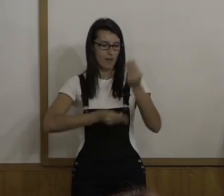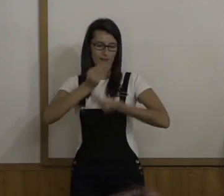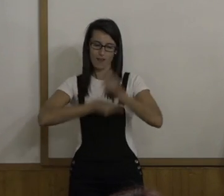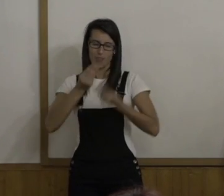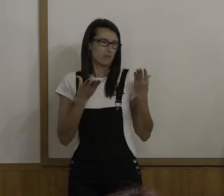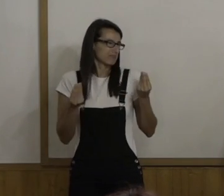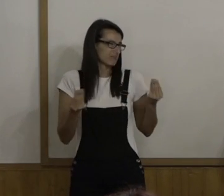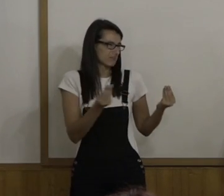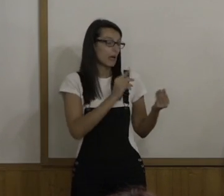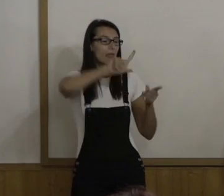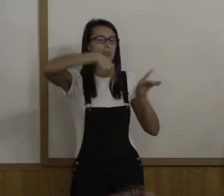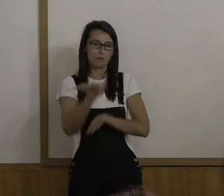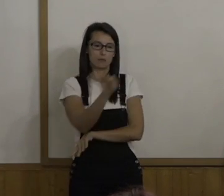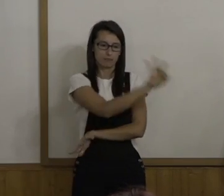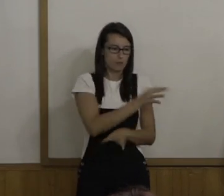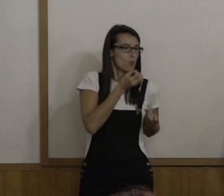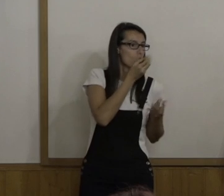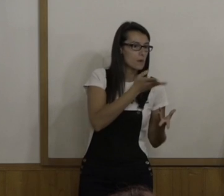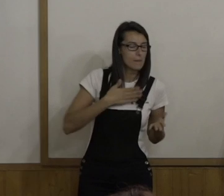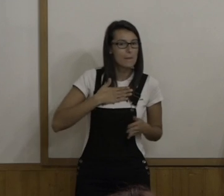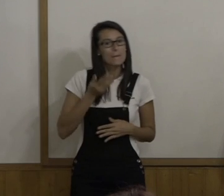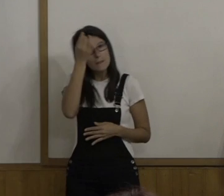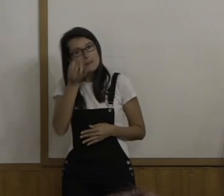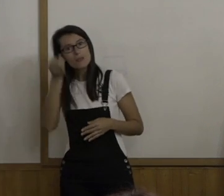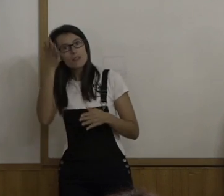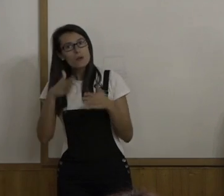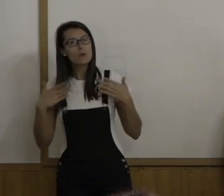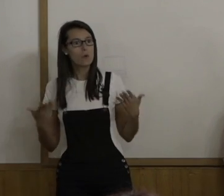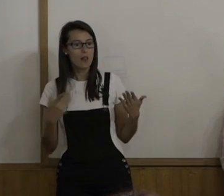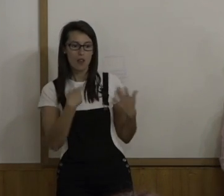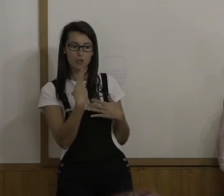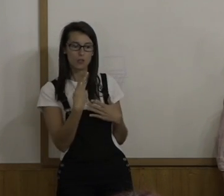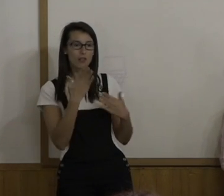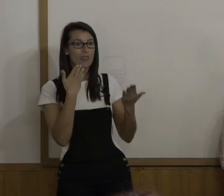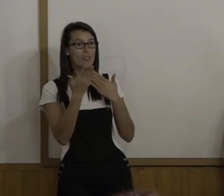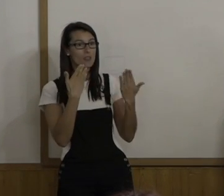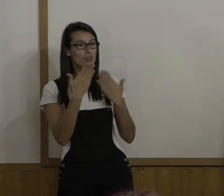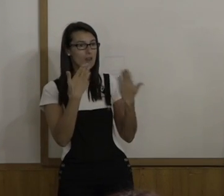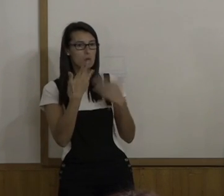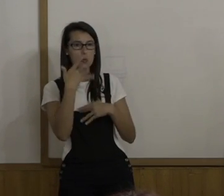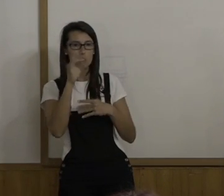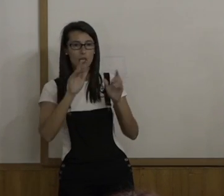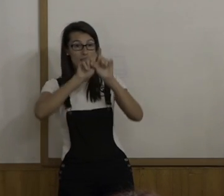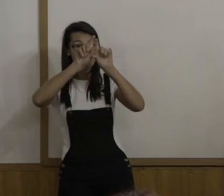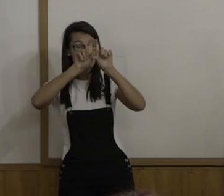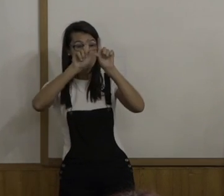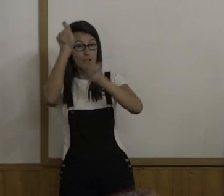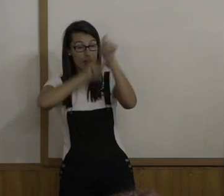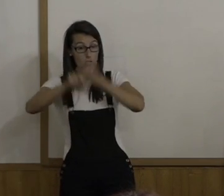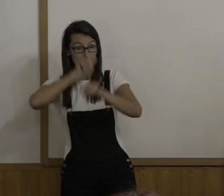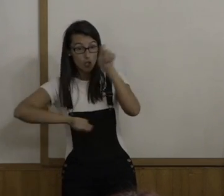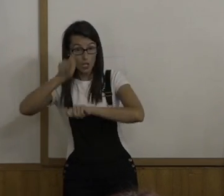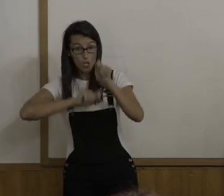ella mejor que yo. Pero mi idea era, y sigue siendo, nosotros tenemos una gran relación con Cincuentopía también, que es una